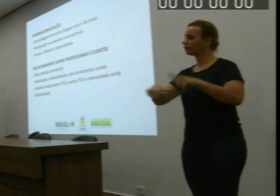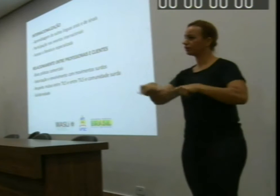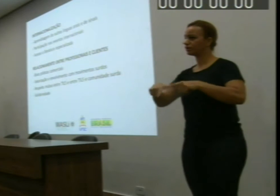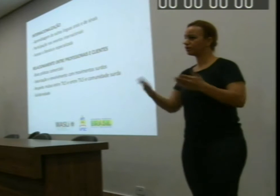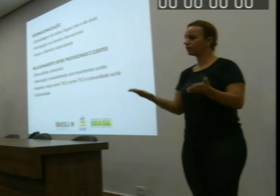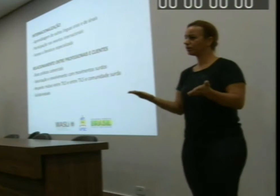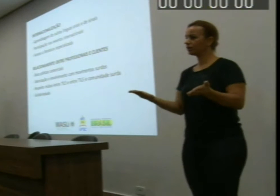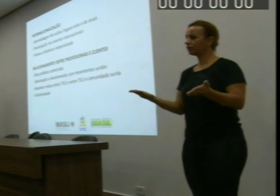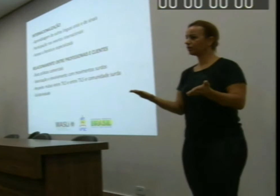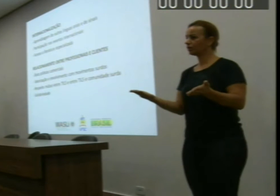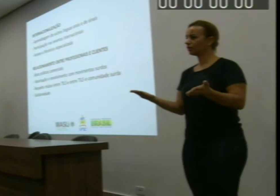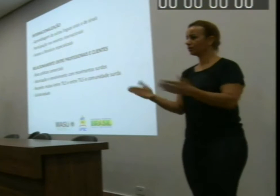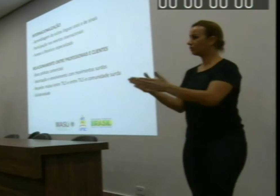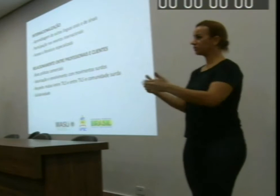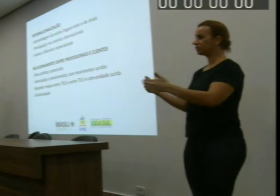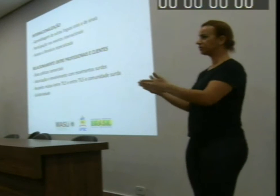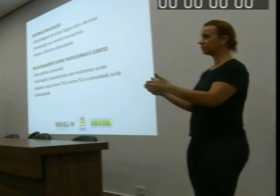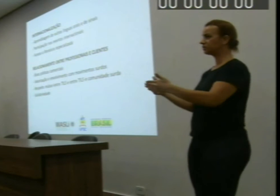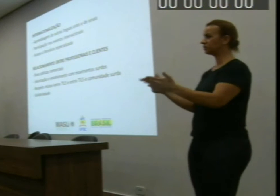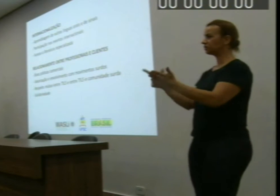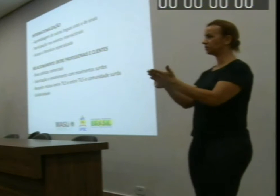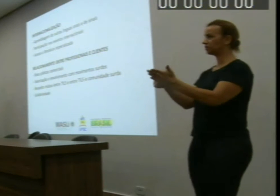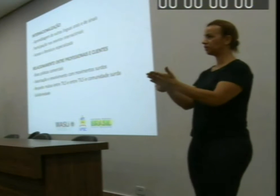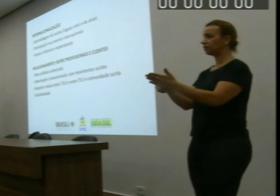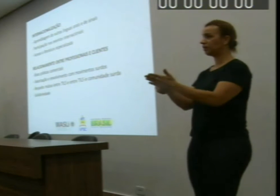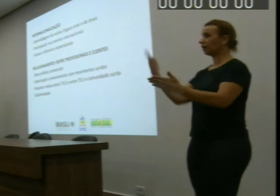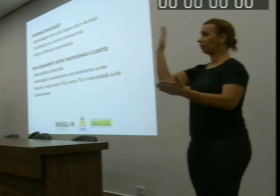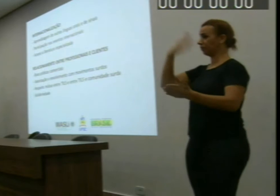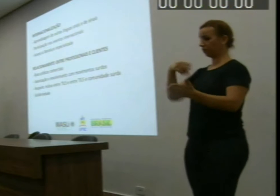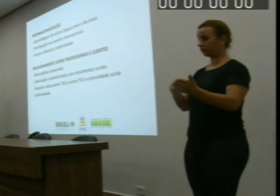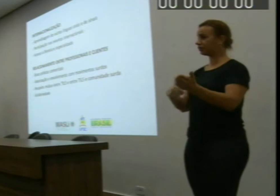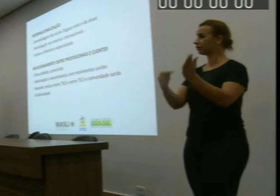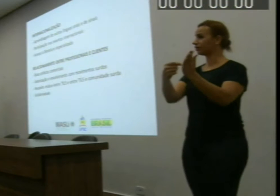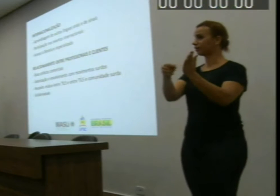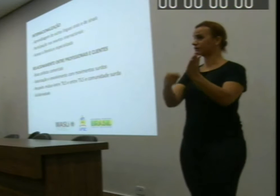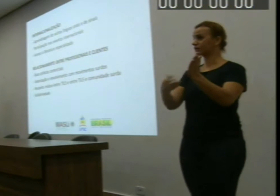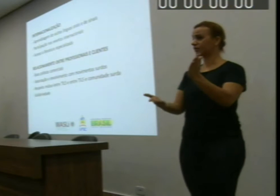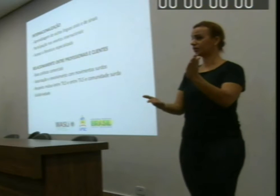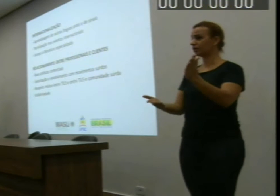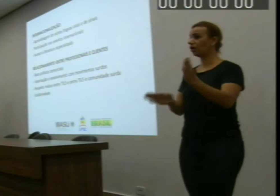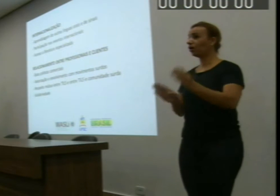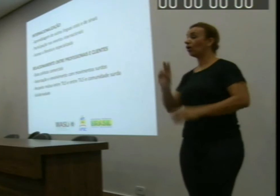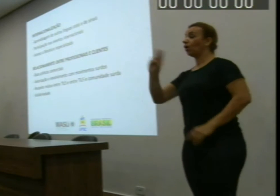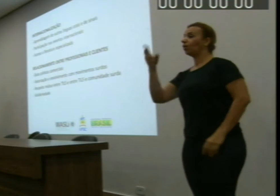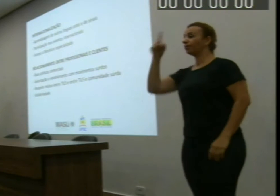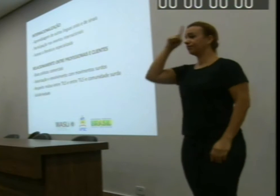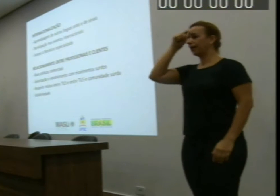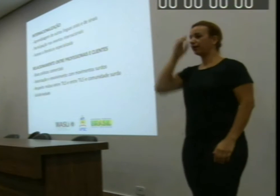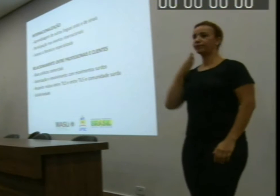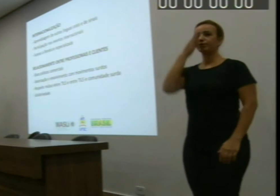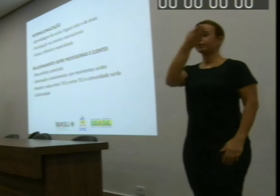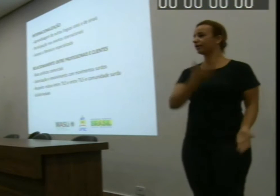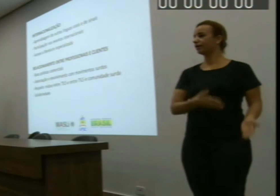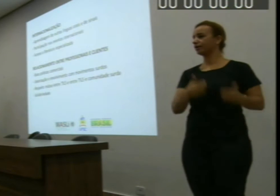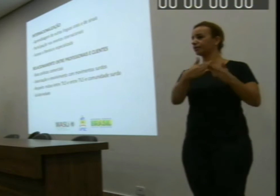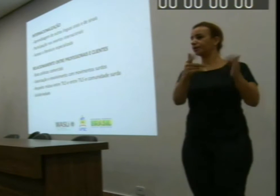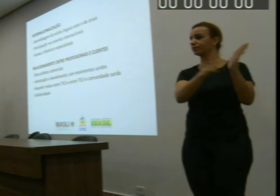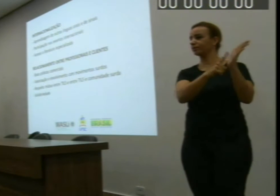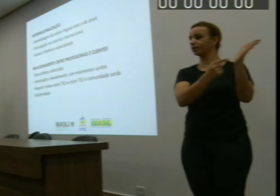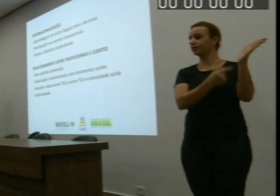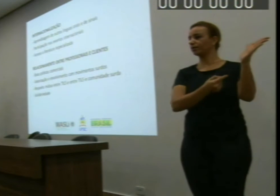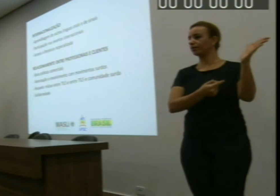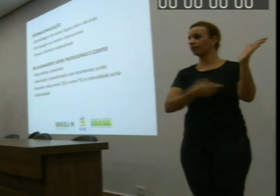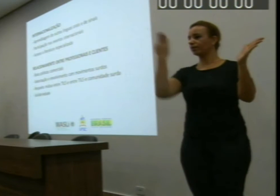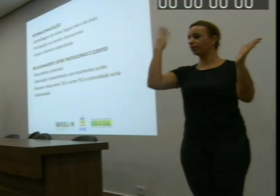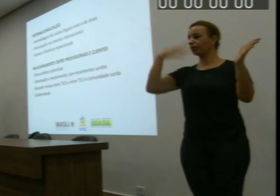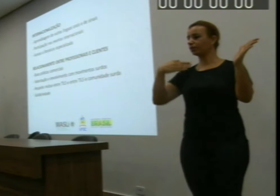não tem como ficar pedindo declaração de que você interpretou consultas médicas na Unimed é complicado isso mas você pode